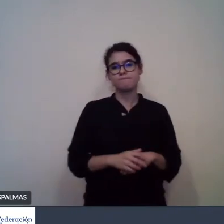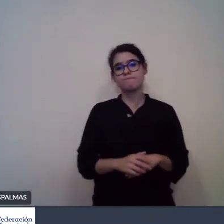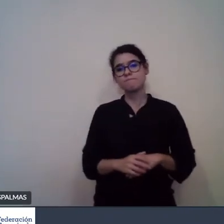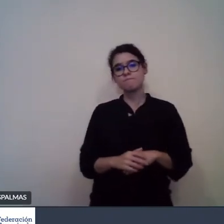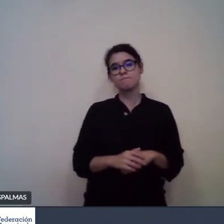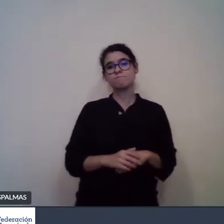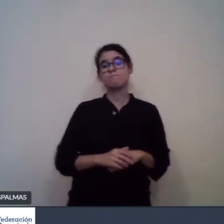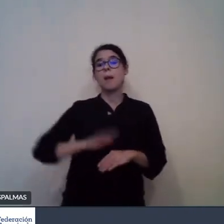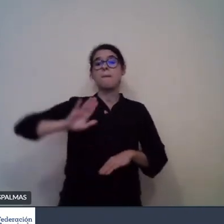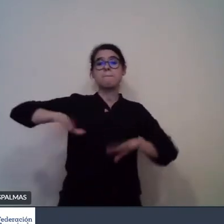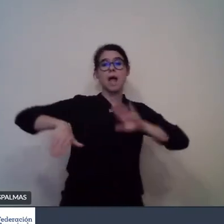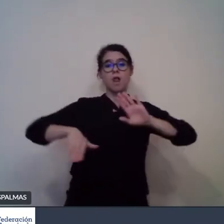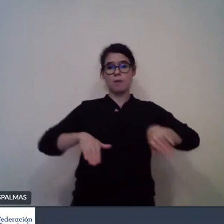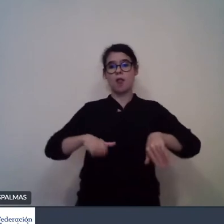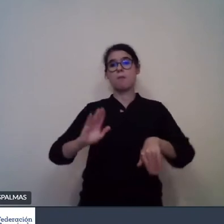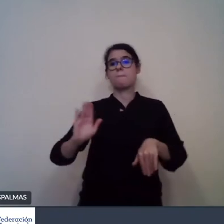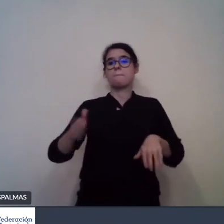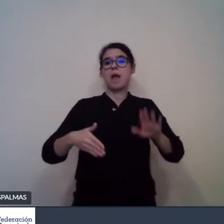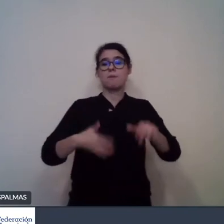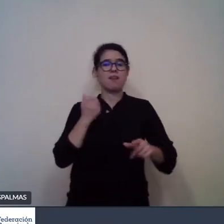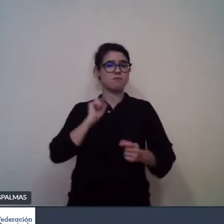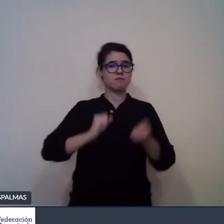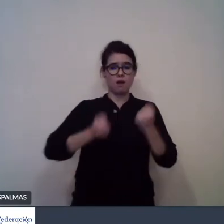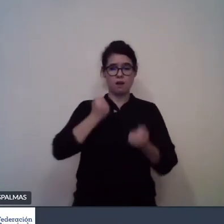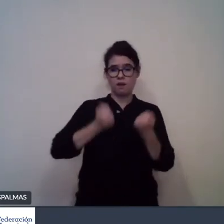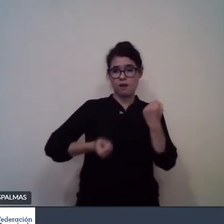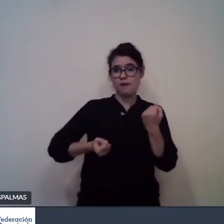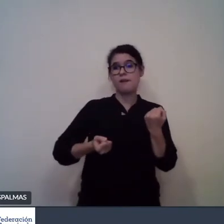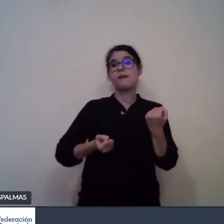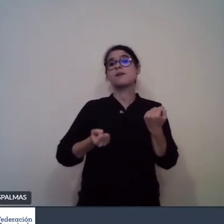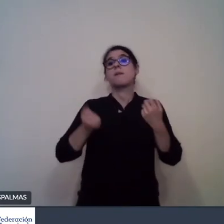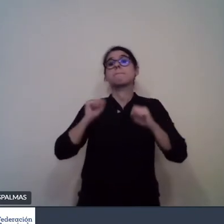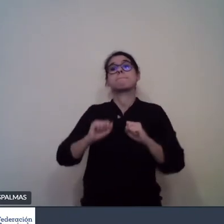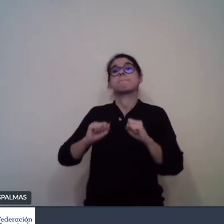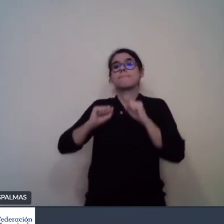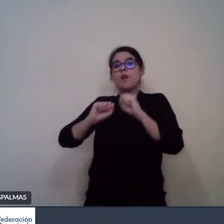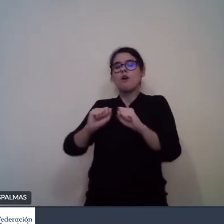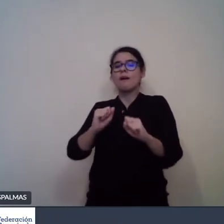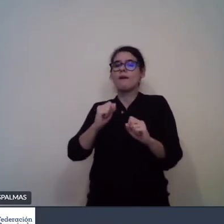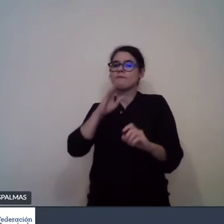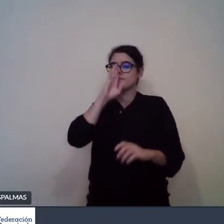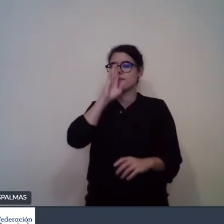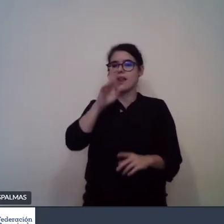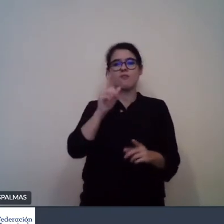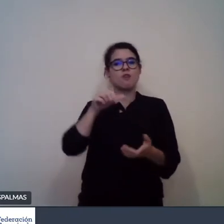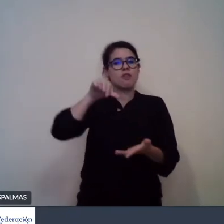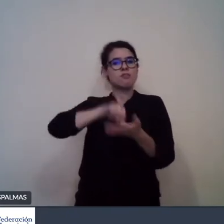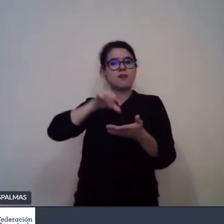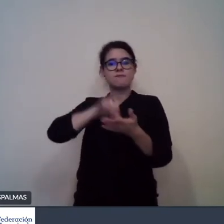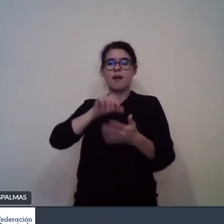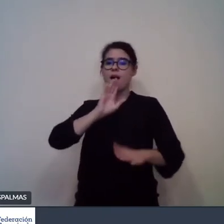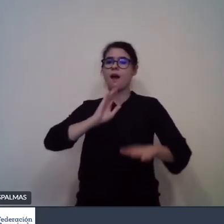Mano a mano en carrera, bloqueo directo central en carrera. Short roll de nuevo.